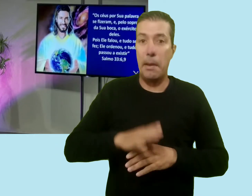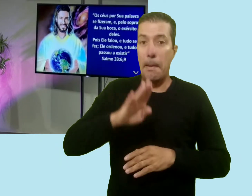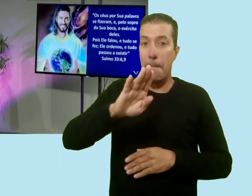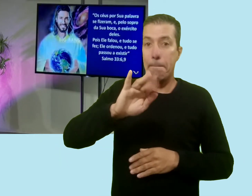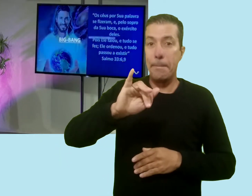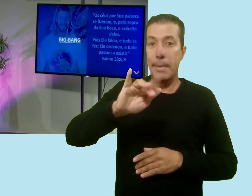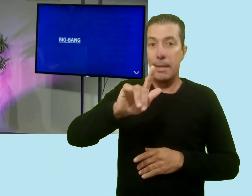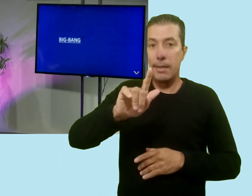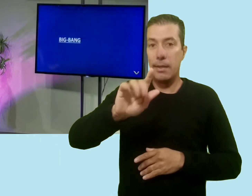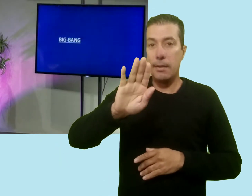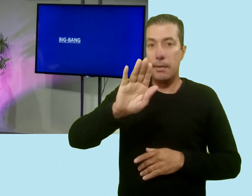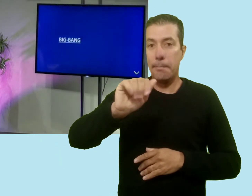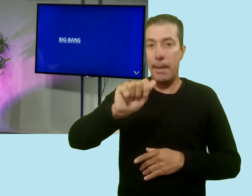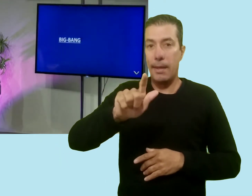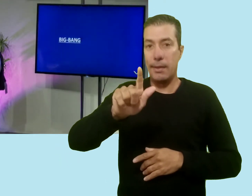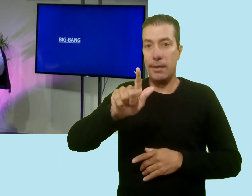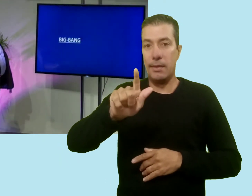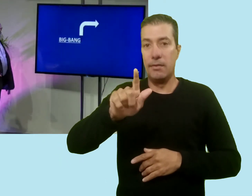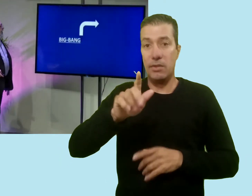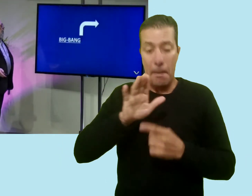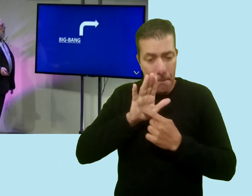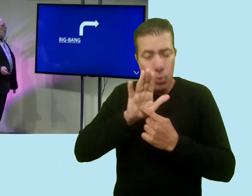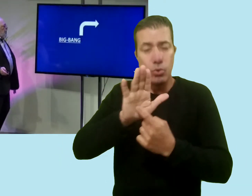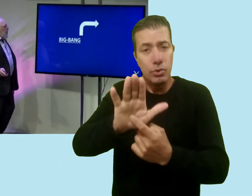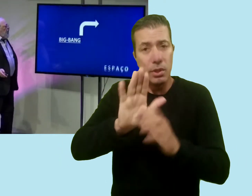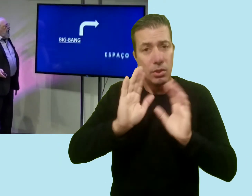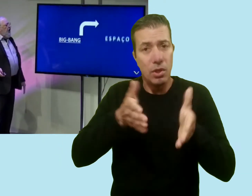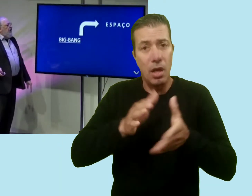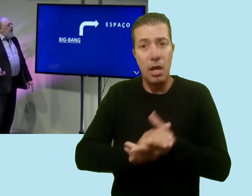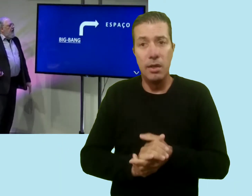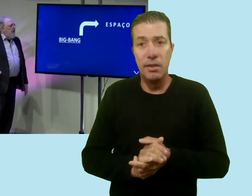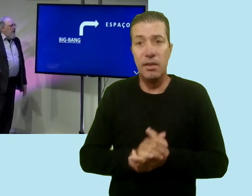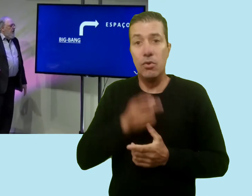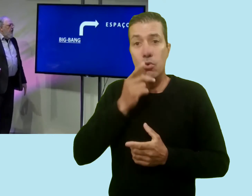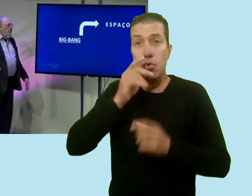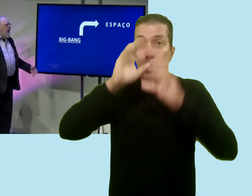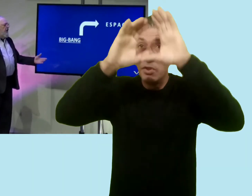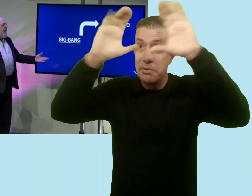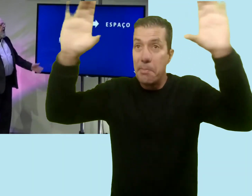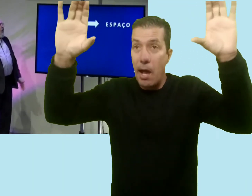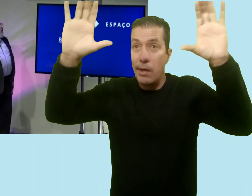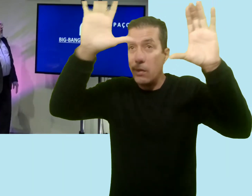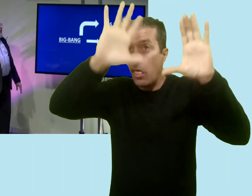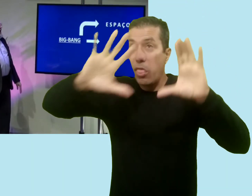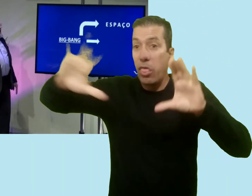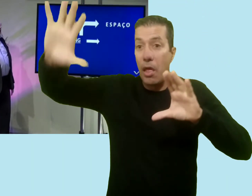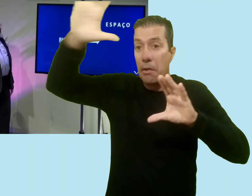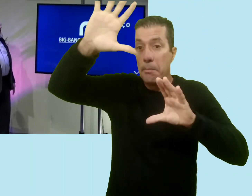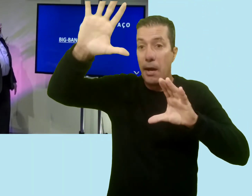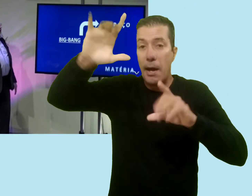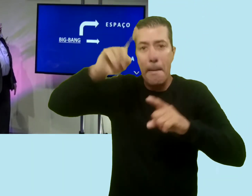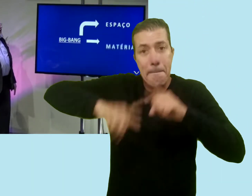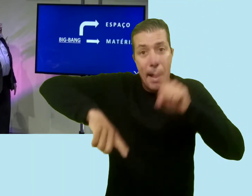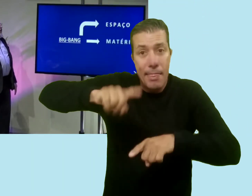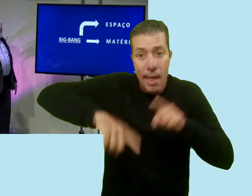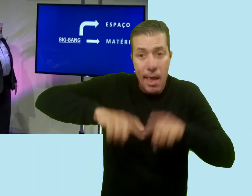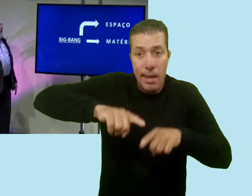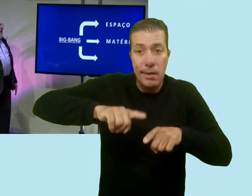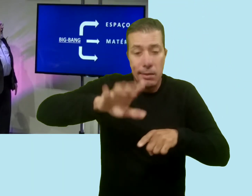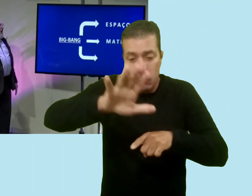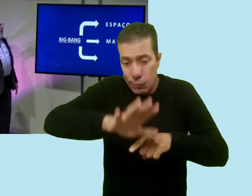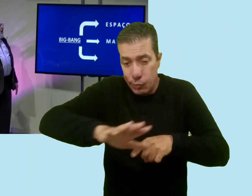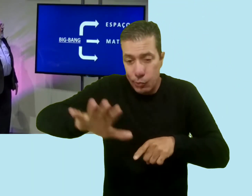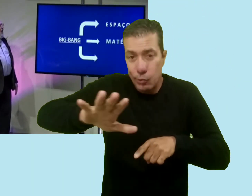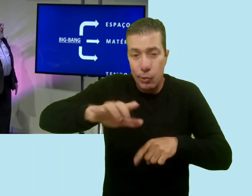Falam aí do Big Bang. Já mostrei isso aqui. O Big Bang criou o espaço, criou